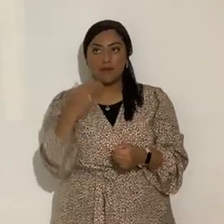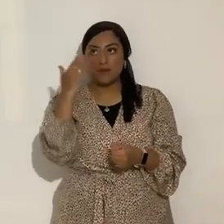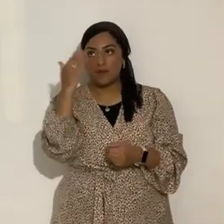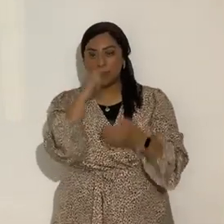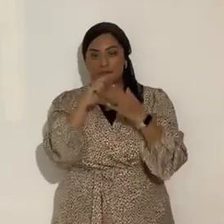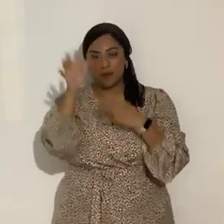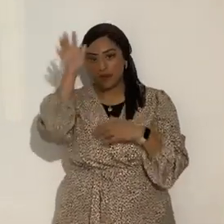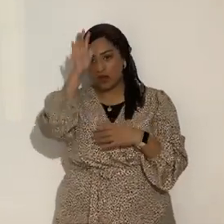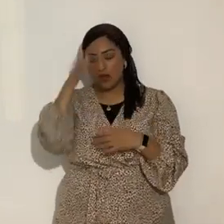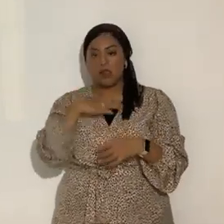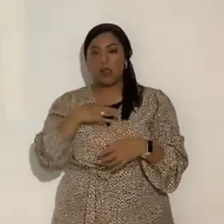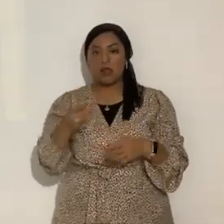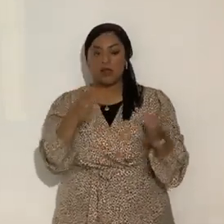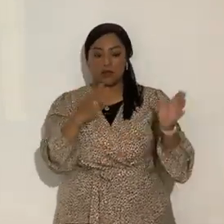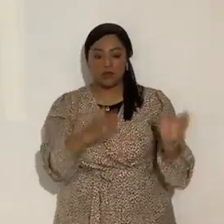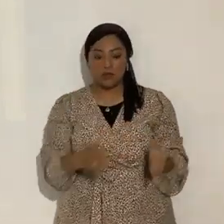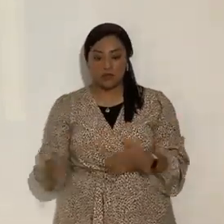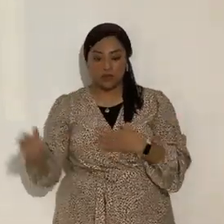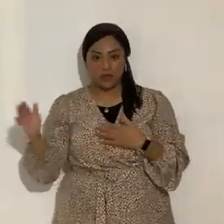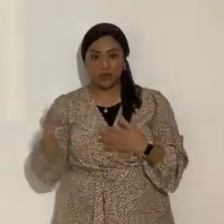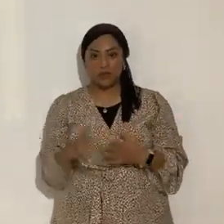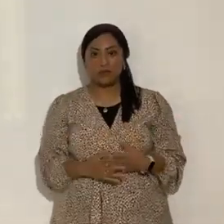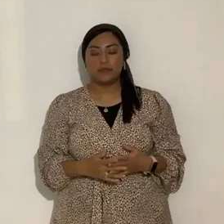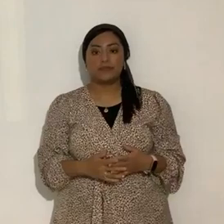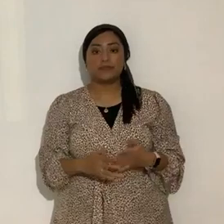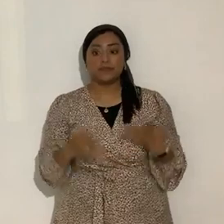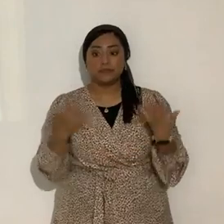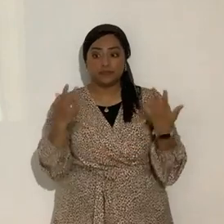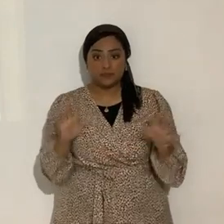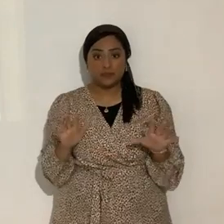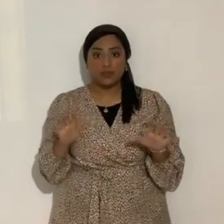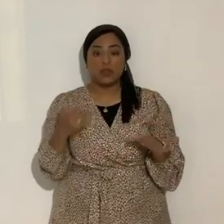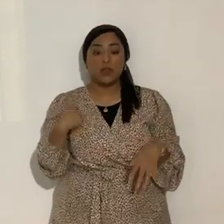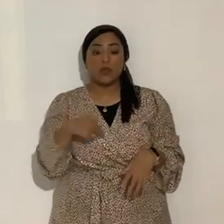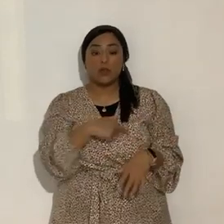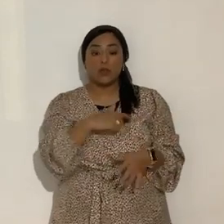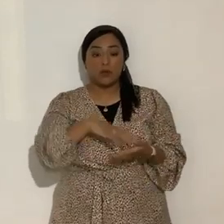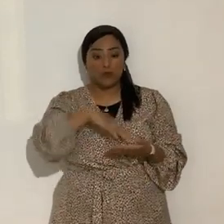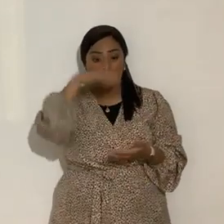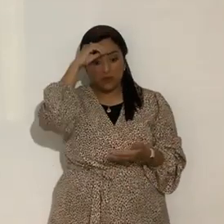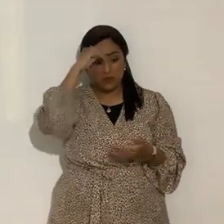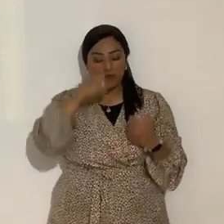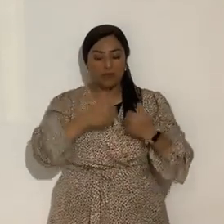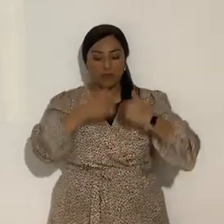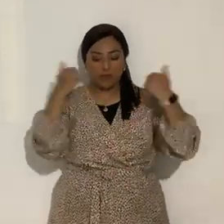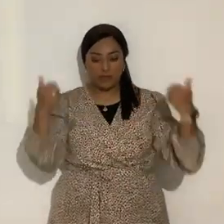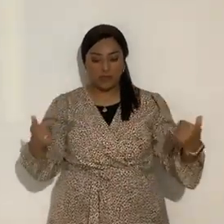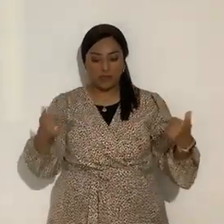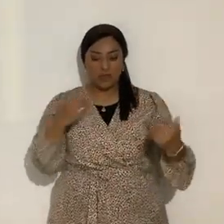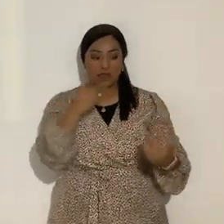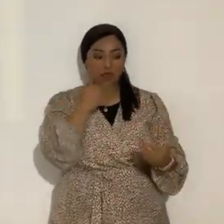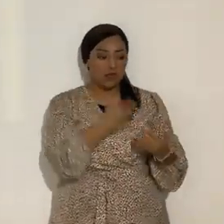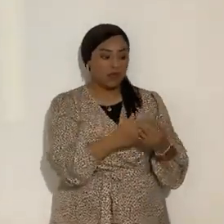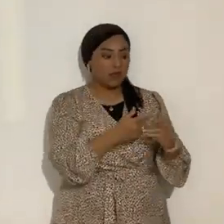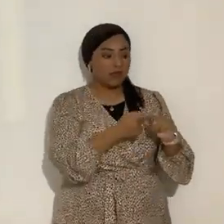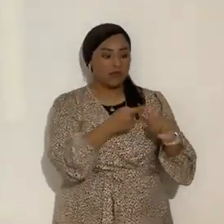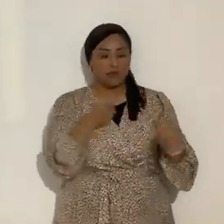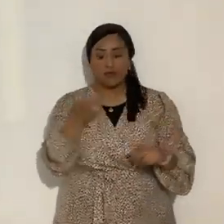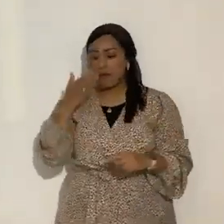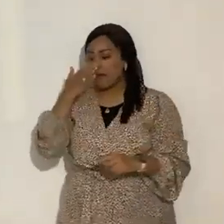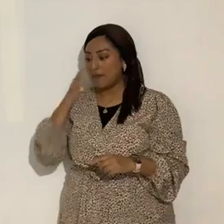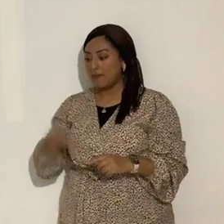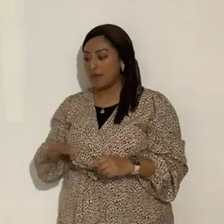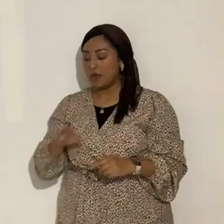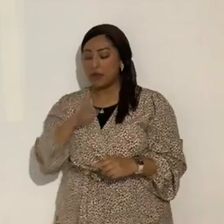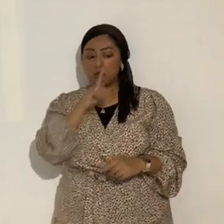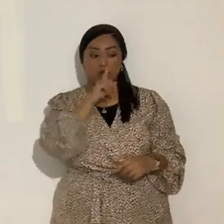Eterno es un Elohim de orden. Entonces aprendemos, valga la redundancia, a separar lo bueno de lo malo, lo